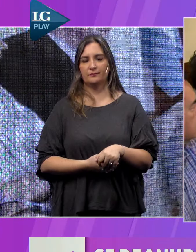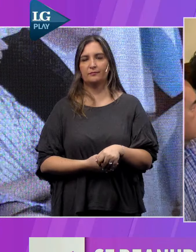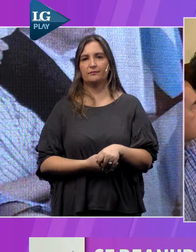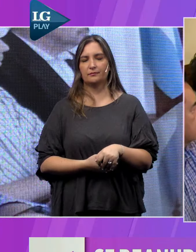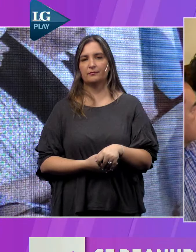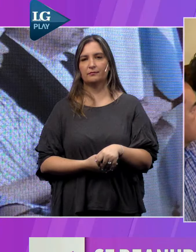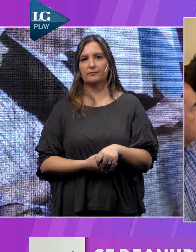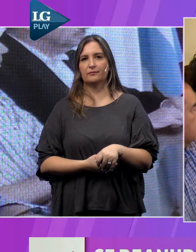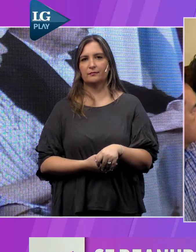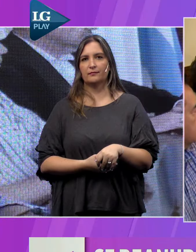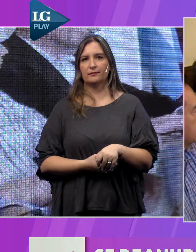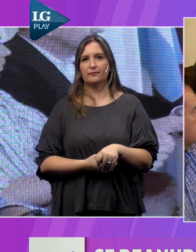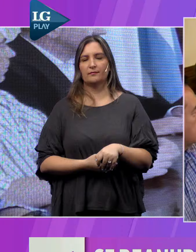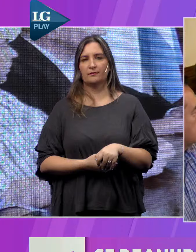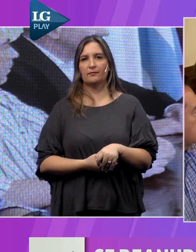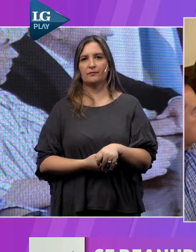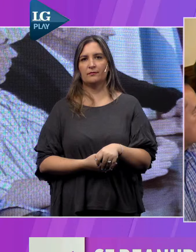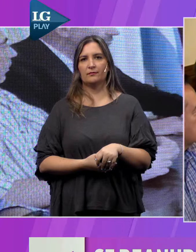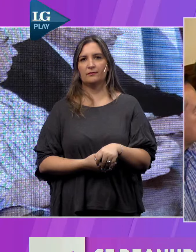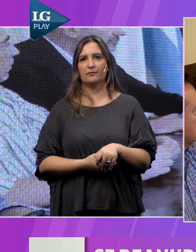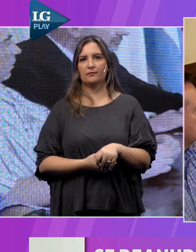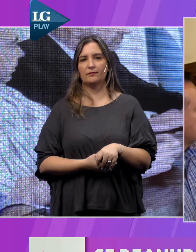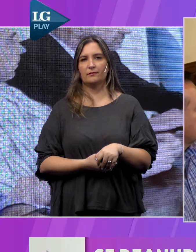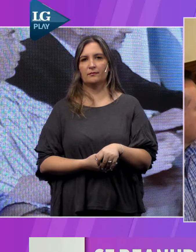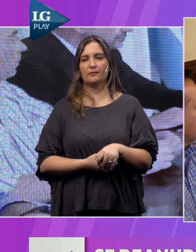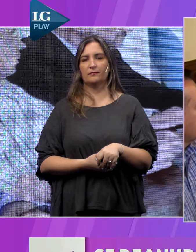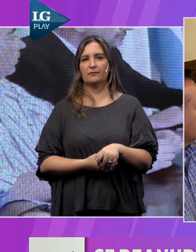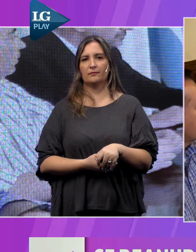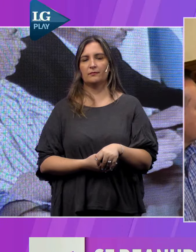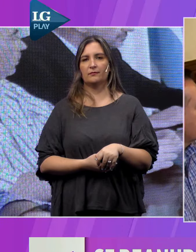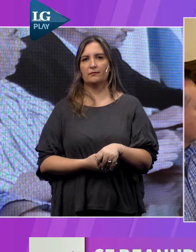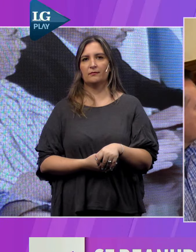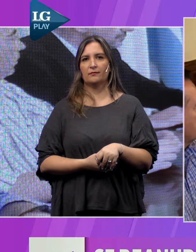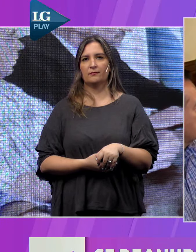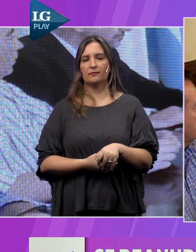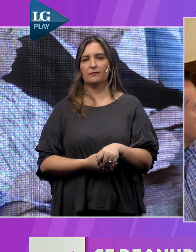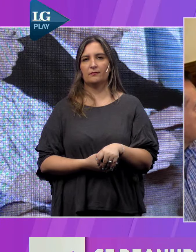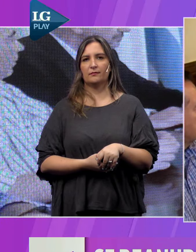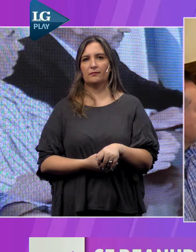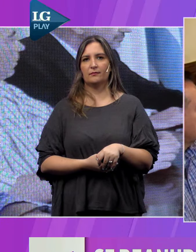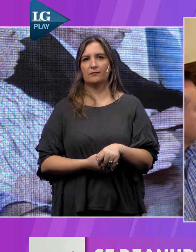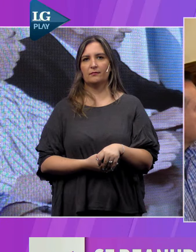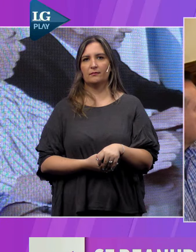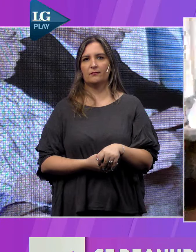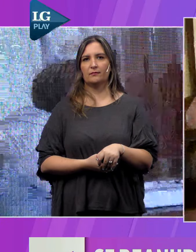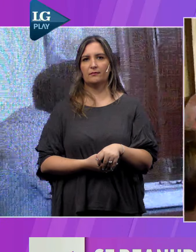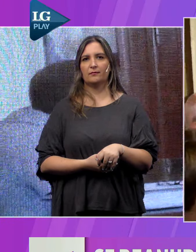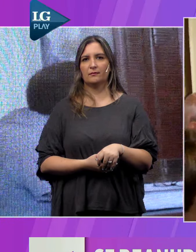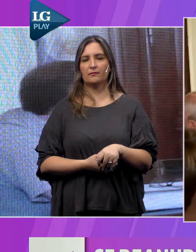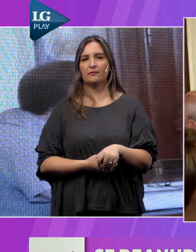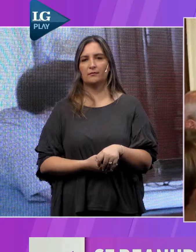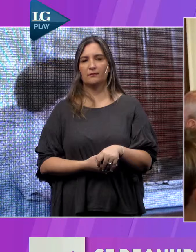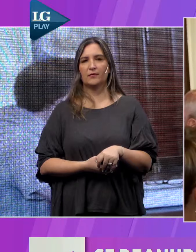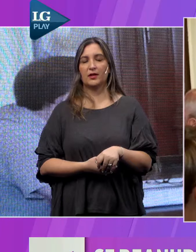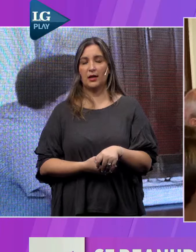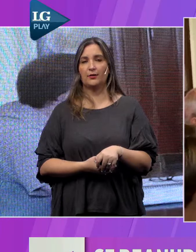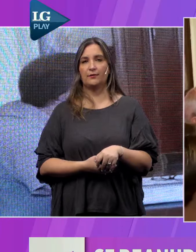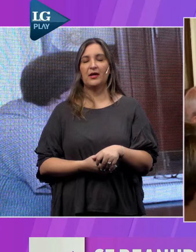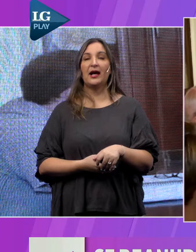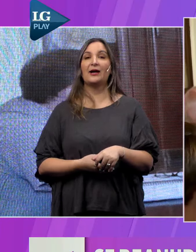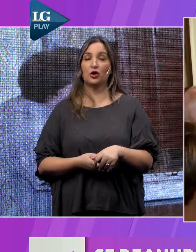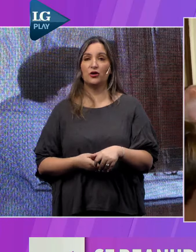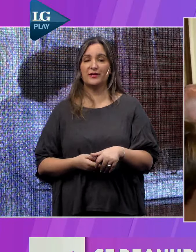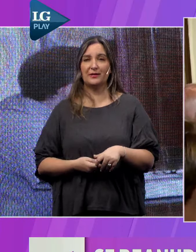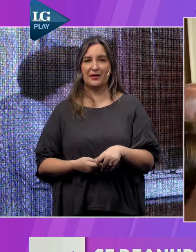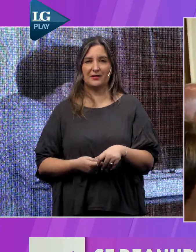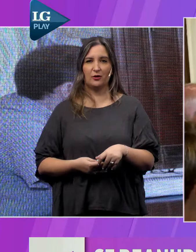sería faltarle respeto a los representantes de los trabajadores, que con quien tenemos que conversar en minutos más, empezar con los docentes. Claro.